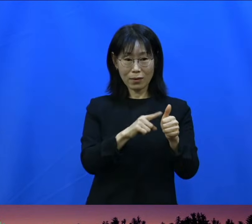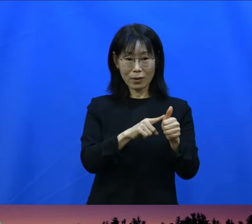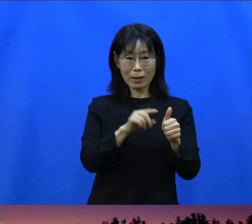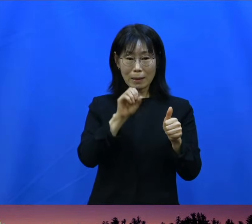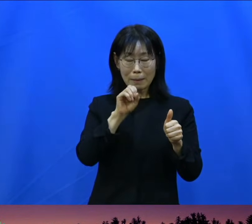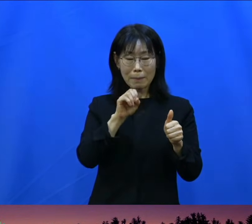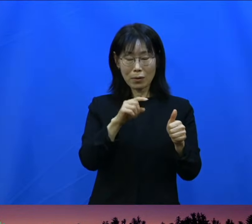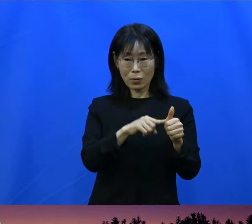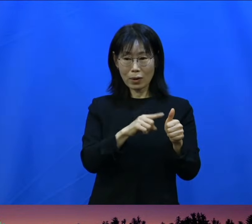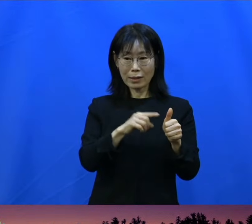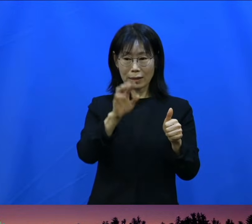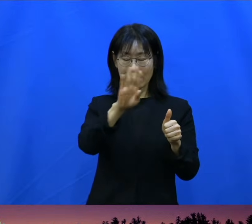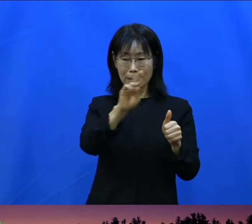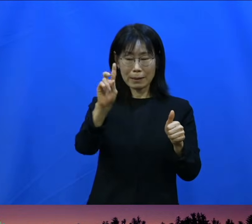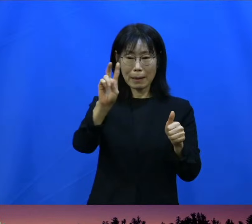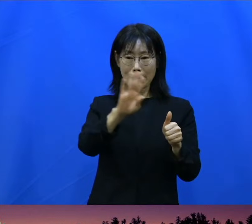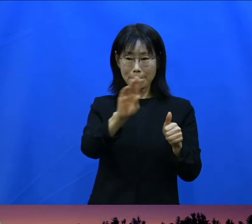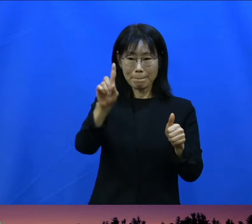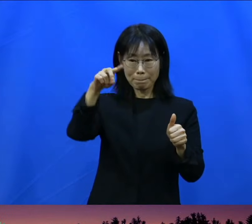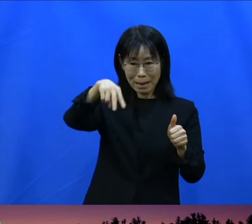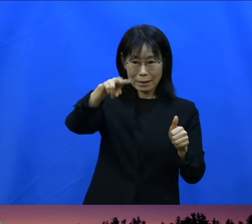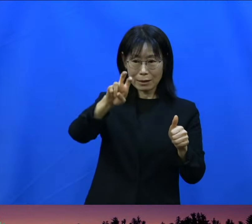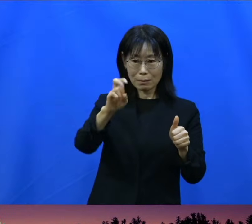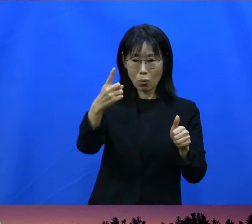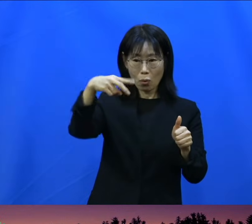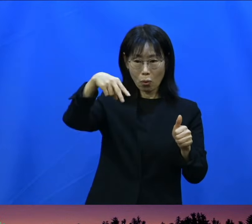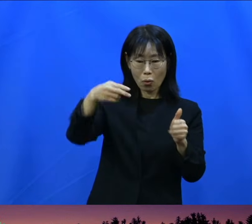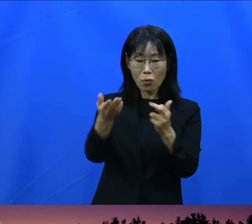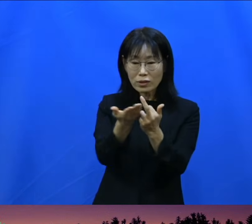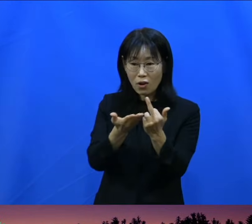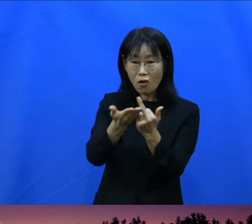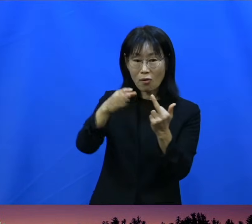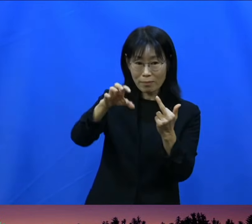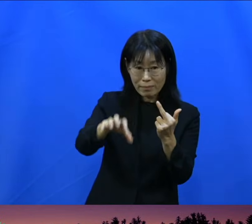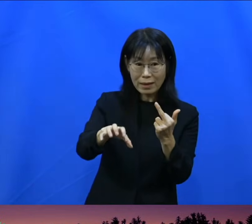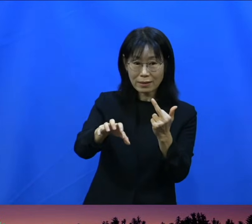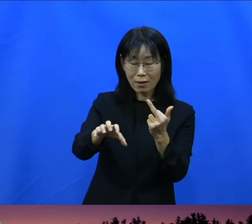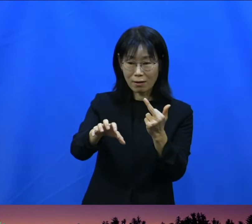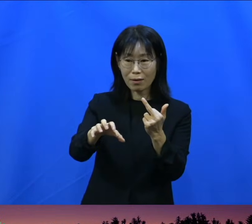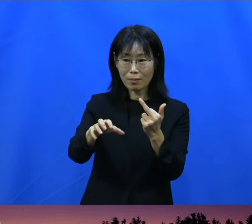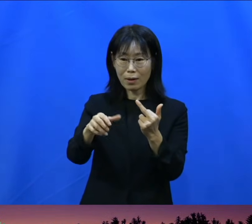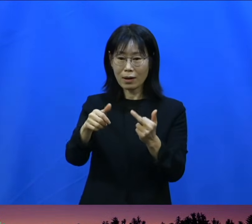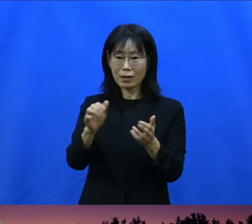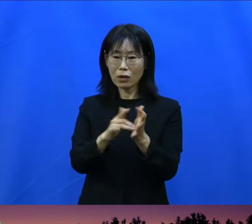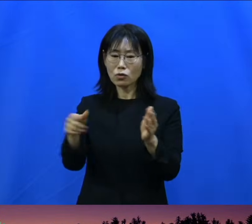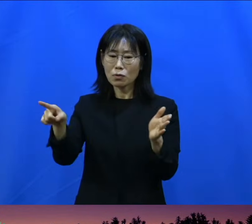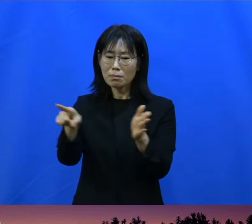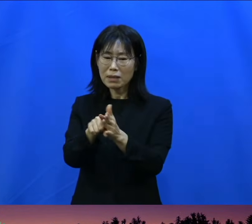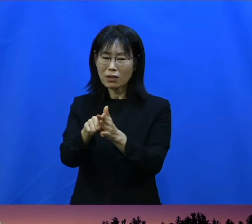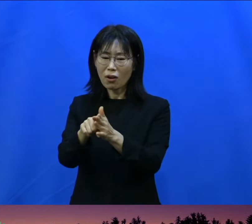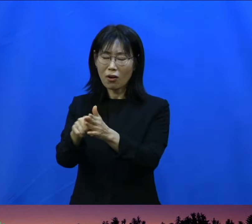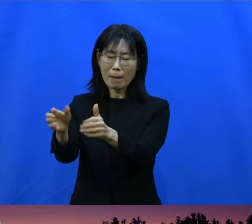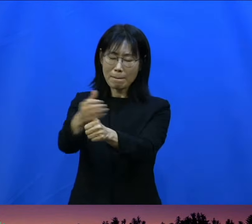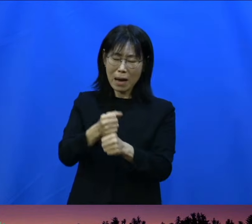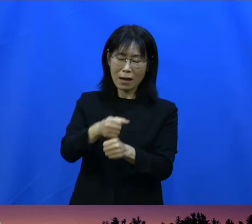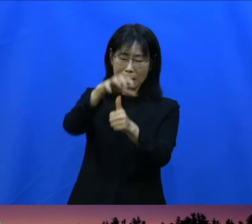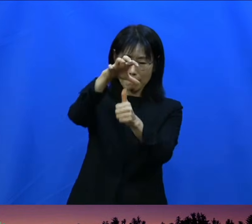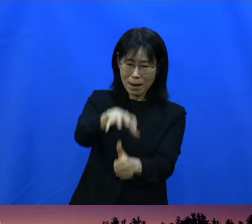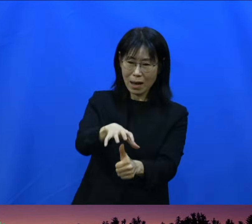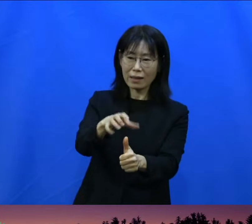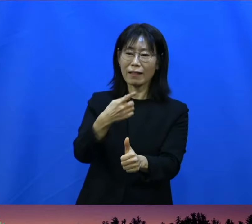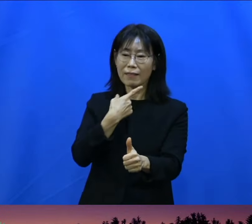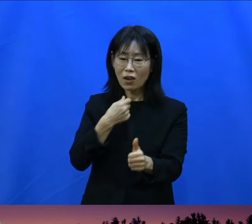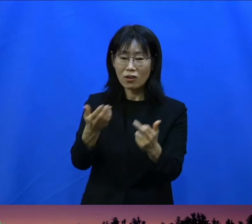여러분, 성경에 눈을 뜨면 거룩하신 하나님을 피할 길이 없어요. 사랑의 하나님, 그 사랑의